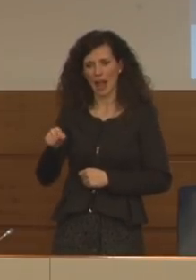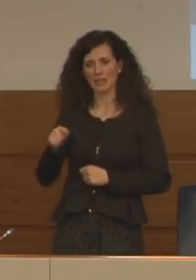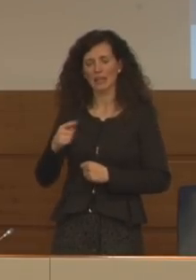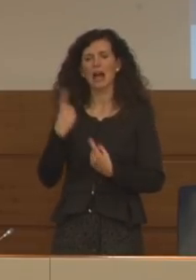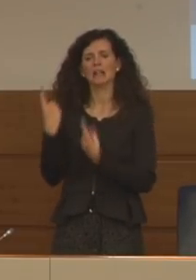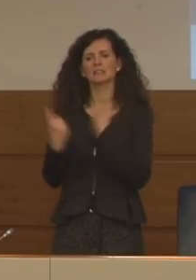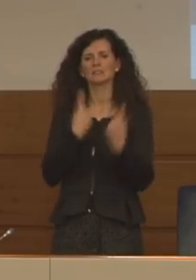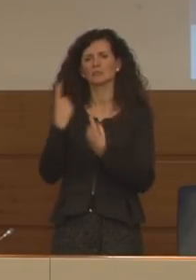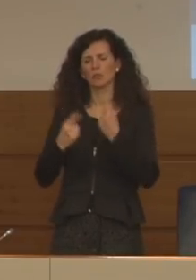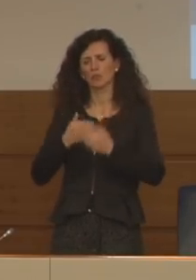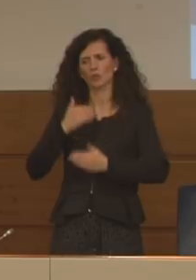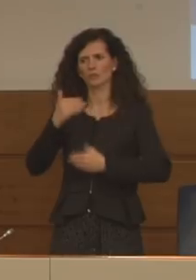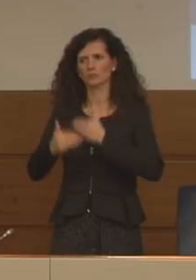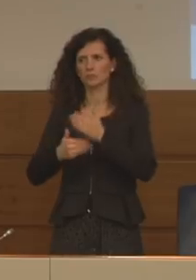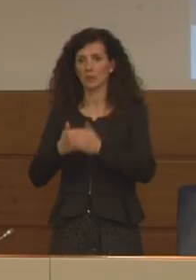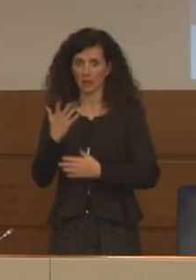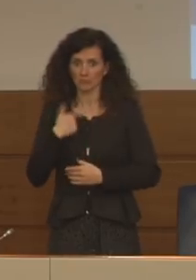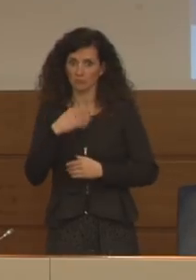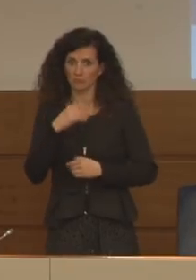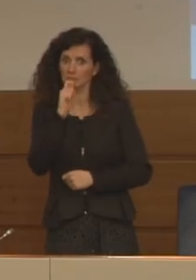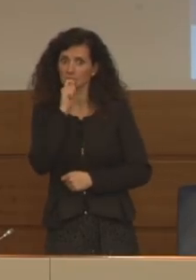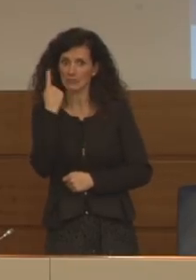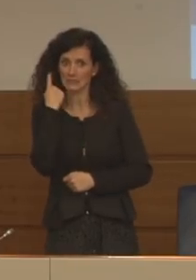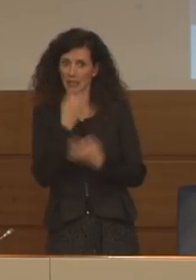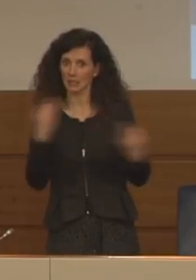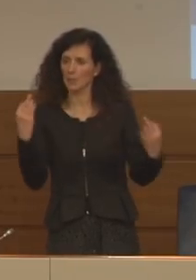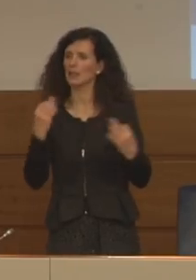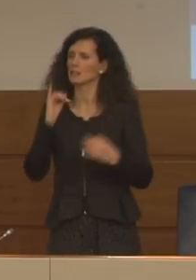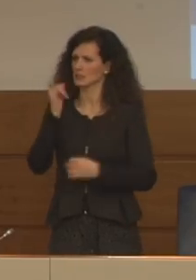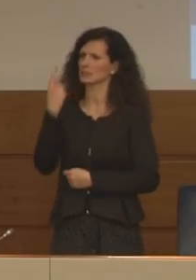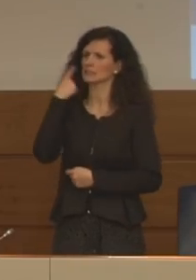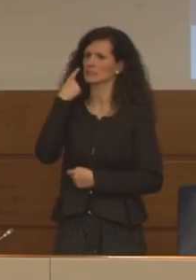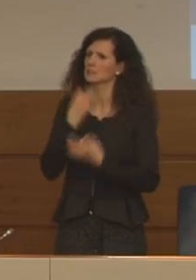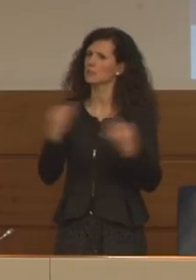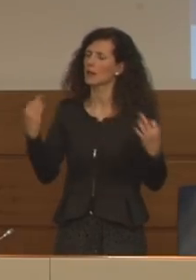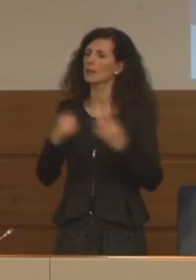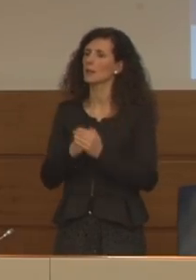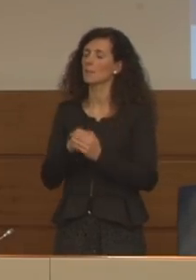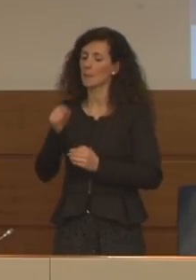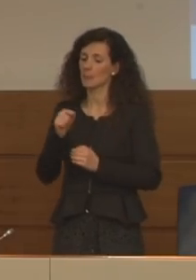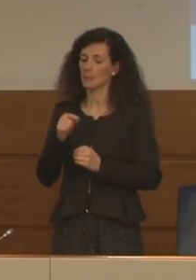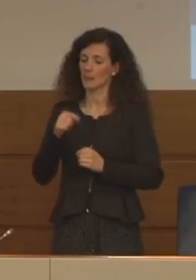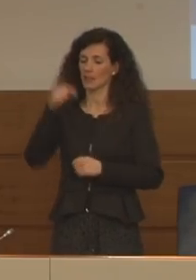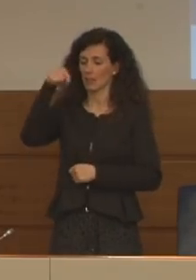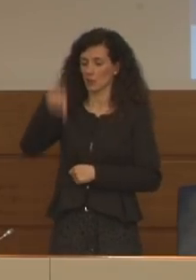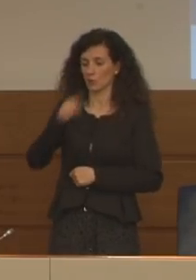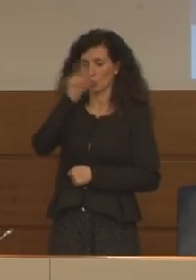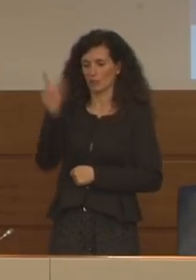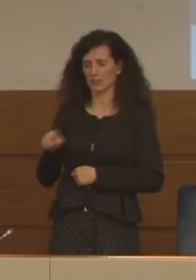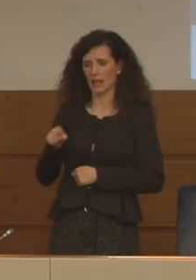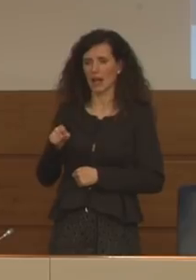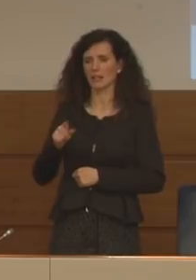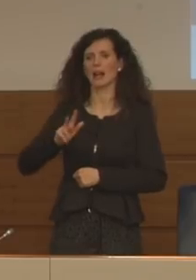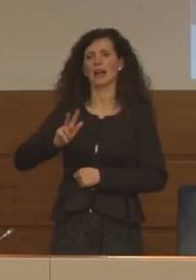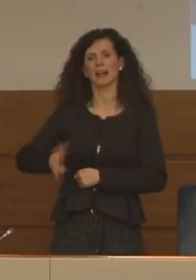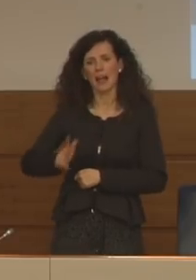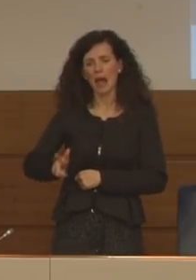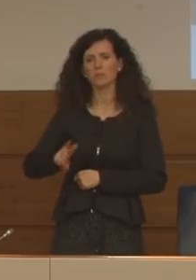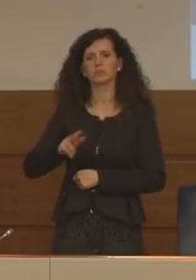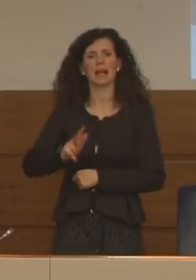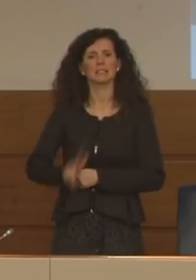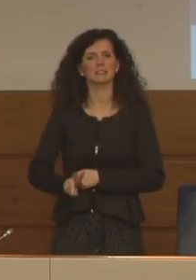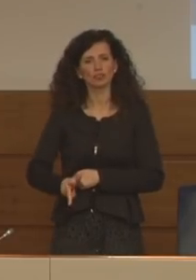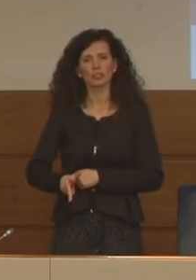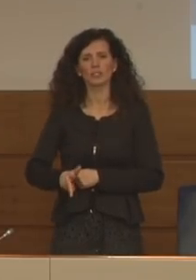sono abbastanza vicina si sente allora se l'andamento dei nuovi contagi in calabria in sicilia